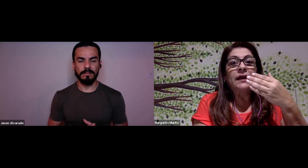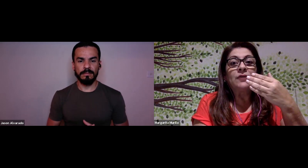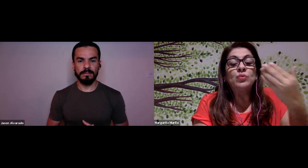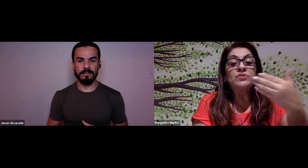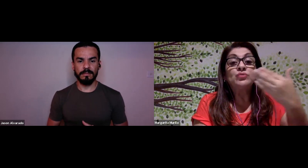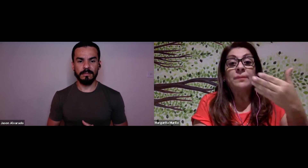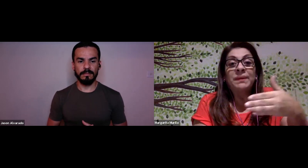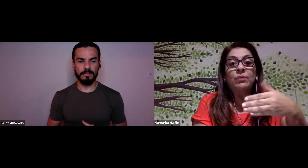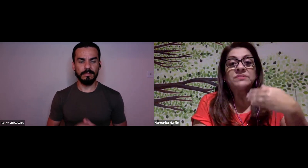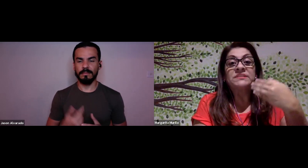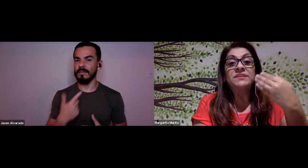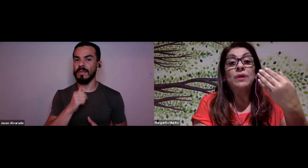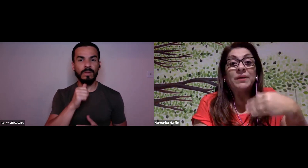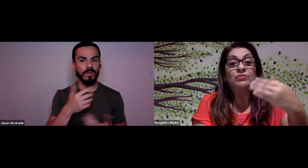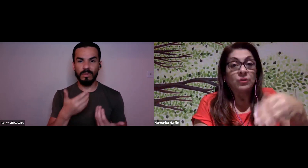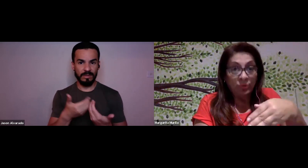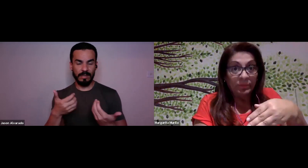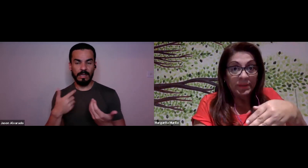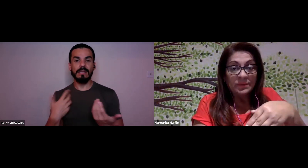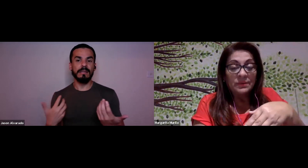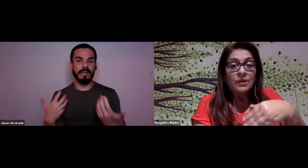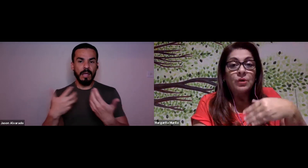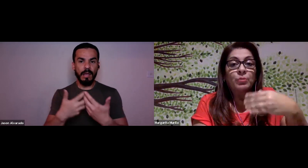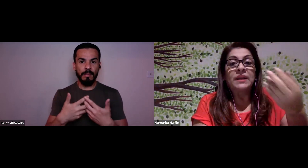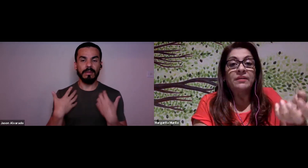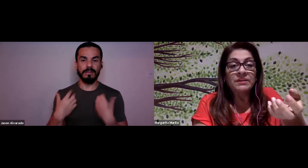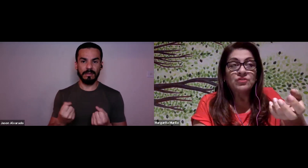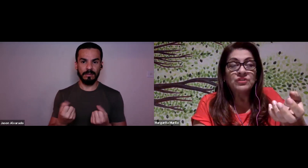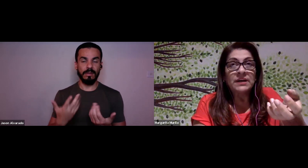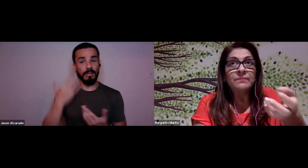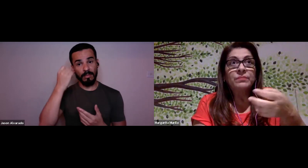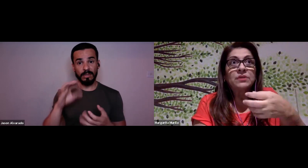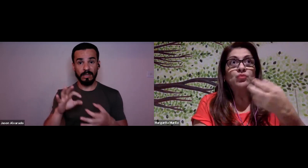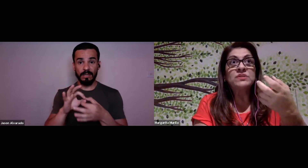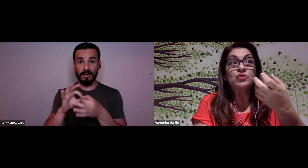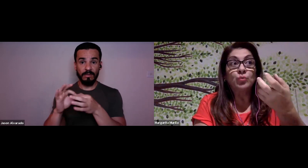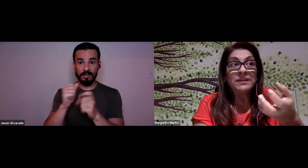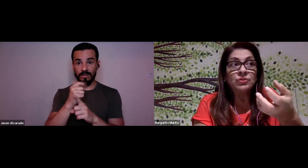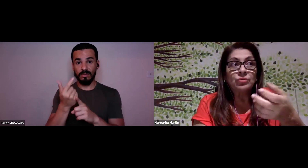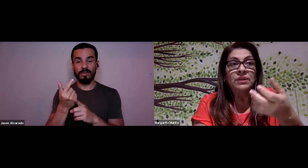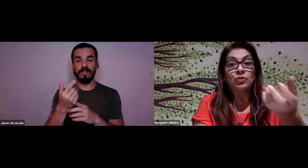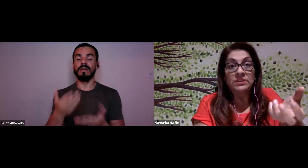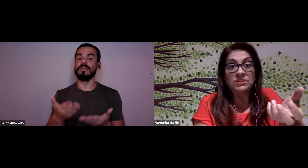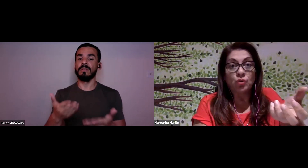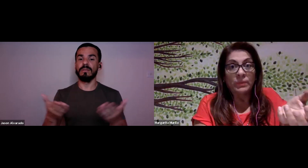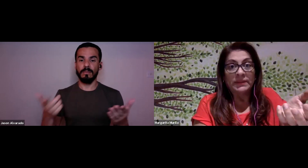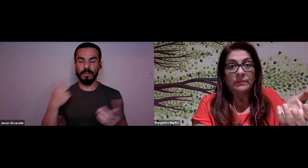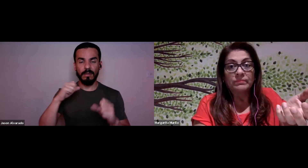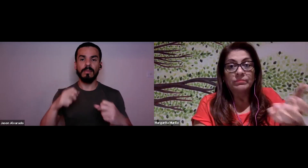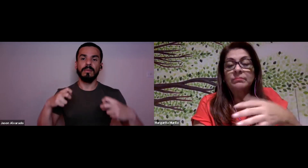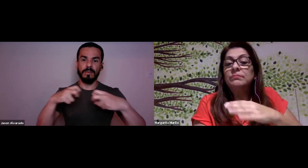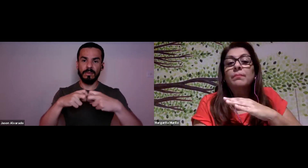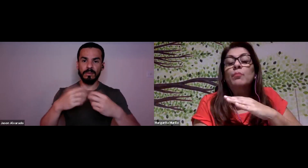el no es un desapego es hacer un apego saludable porque la red social es un instrumento de conexión